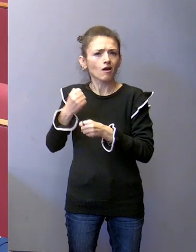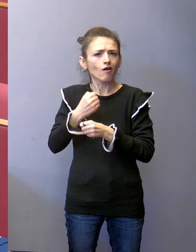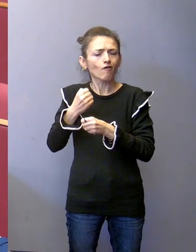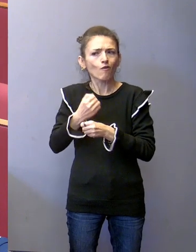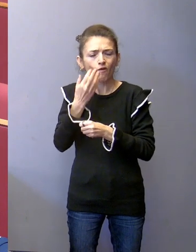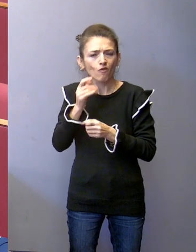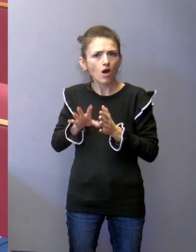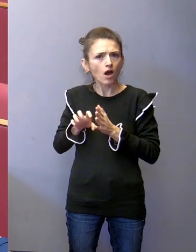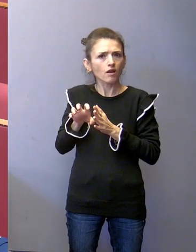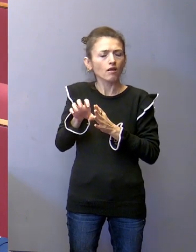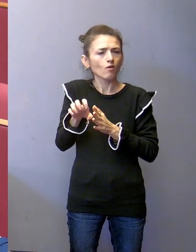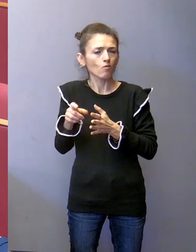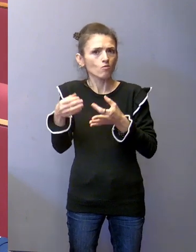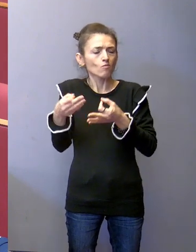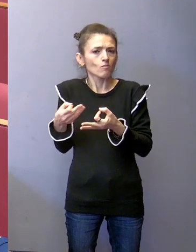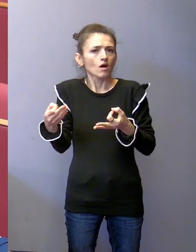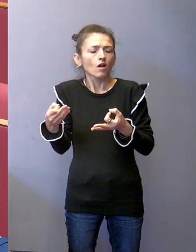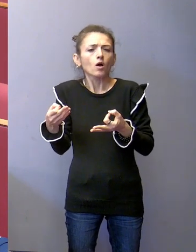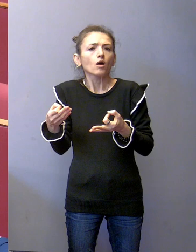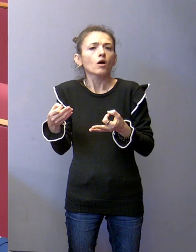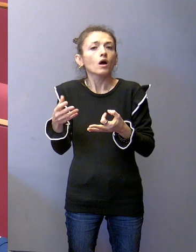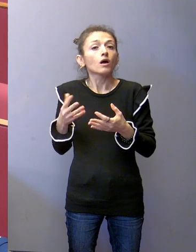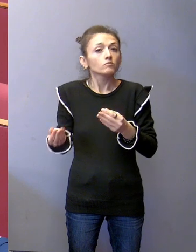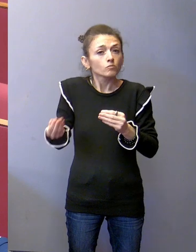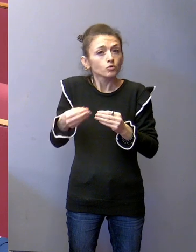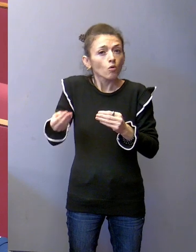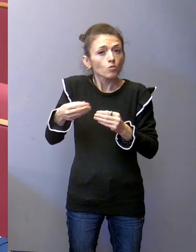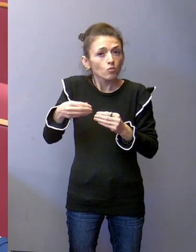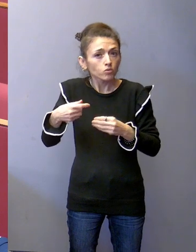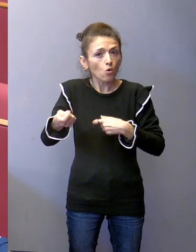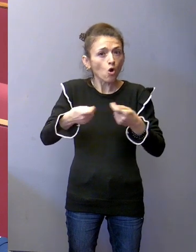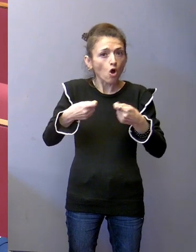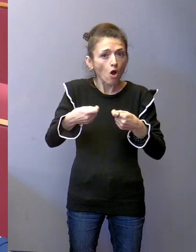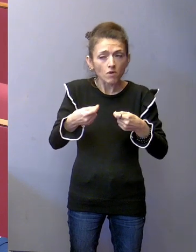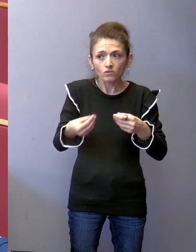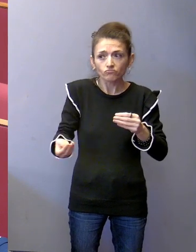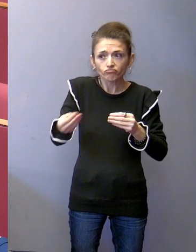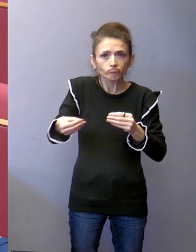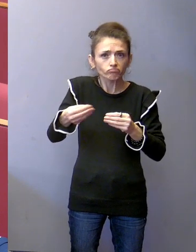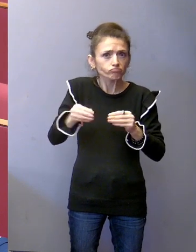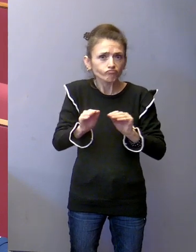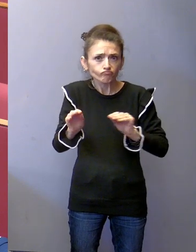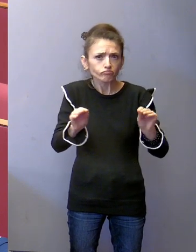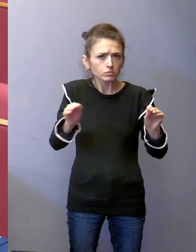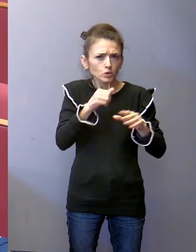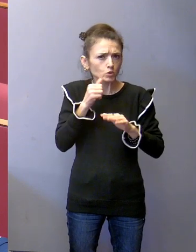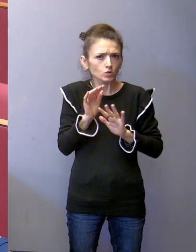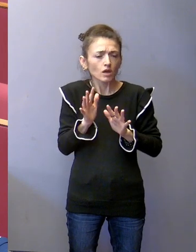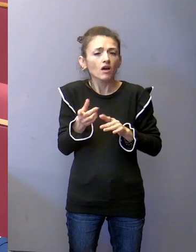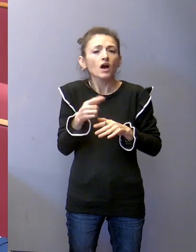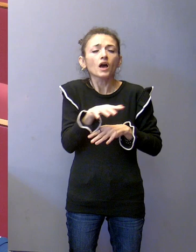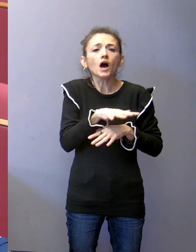di recupero e non avrebbe bisogno di altri insediamenti del genere e soprattutto l'area sportiva